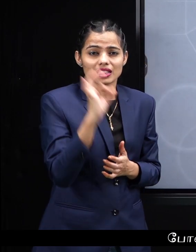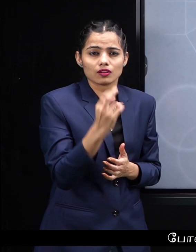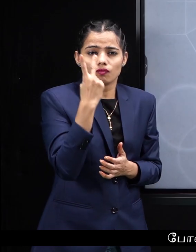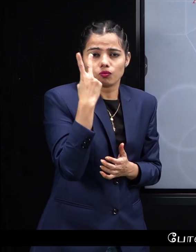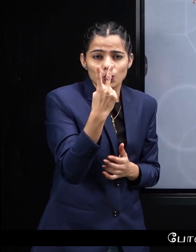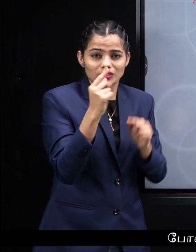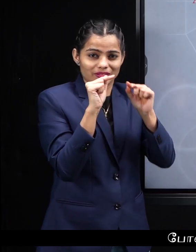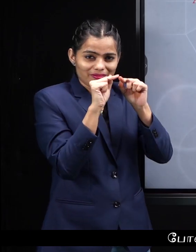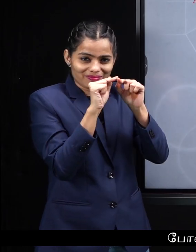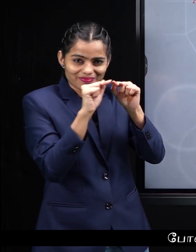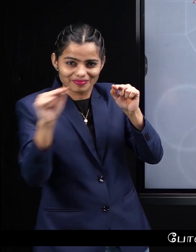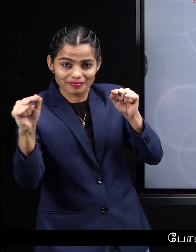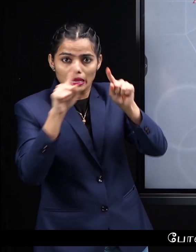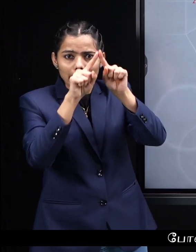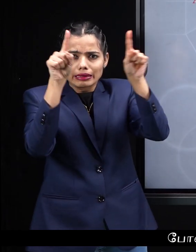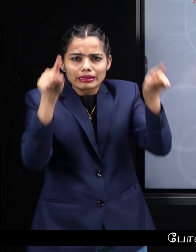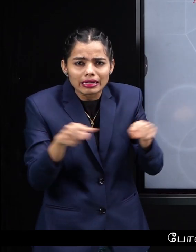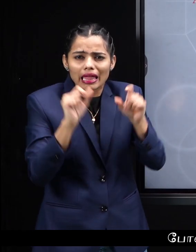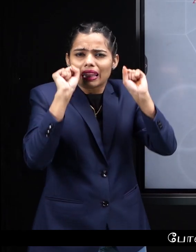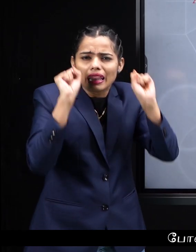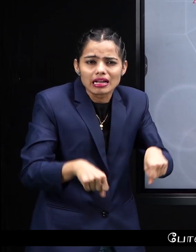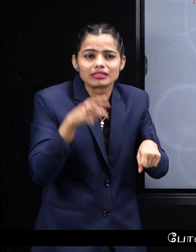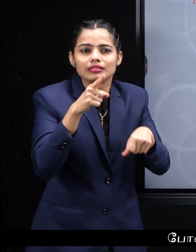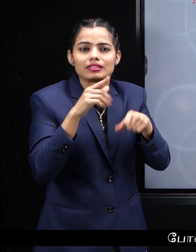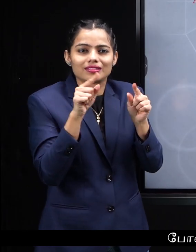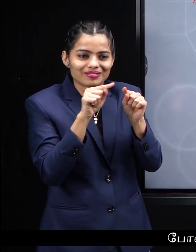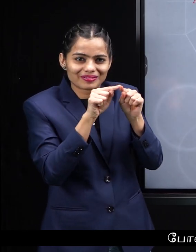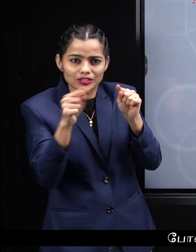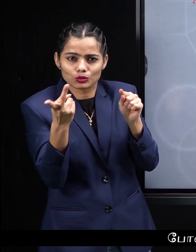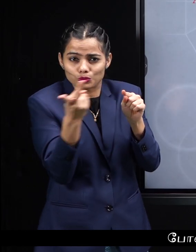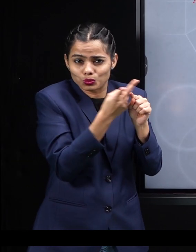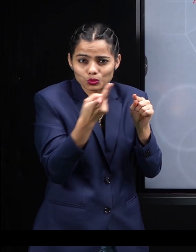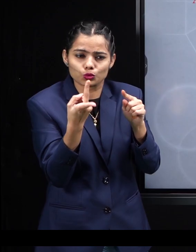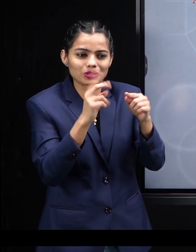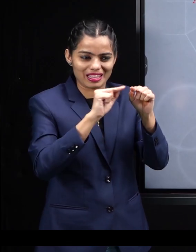முன்மொழி 2. ஒரு கோடு பகுதியை இரு திசையிலும் நீட்டி ஒரு கோடு அமைக்கலாம்.